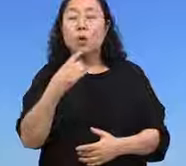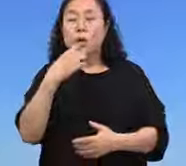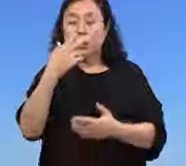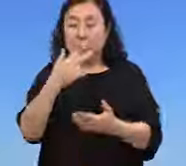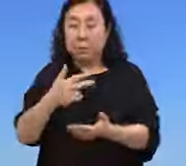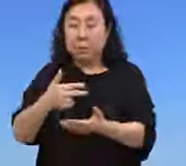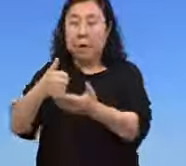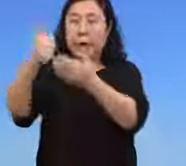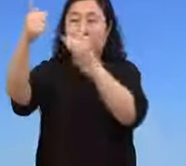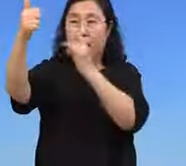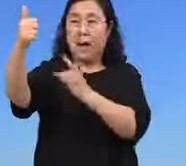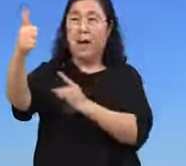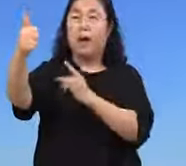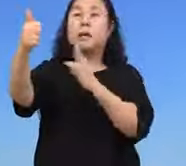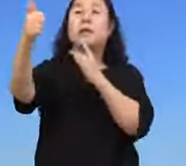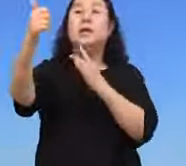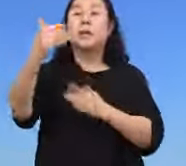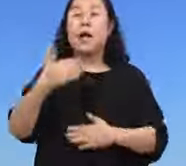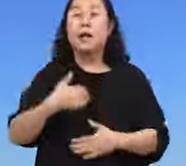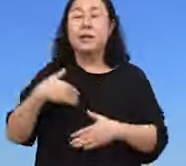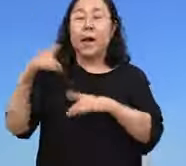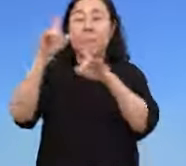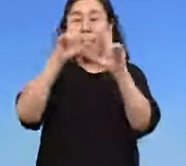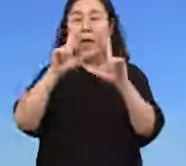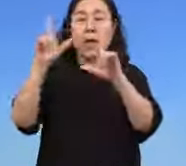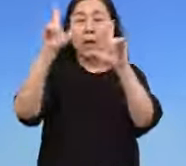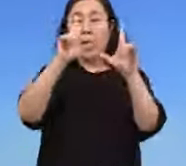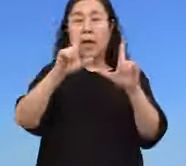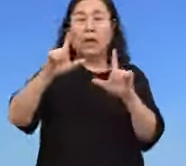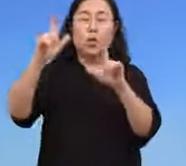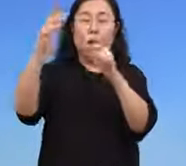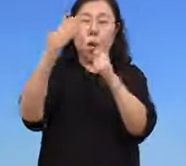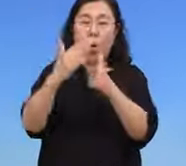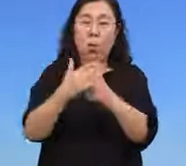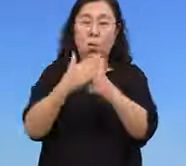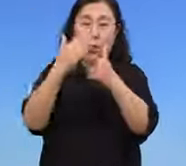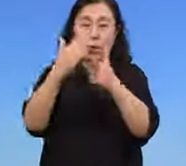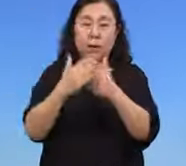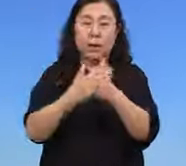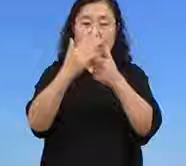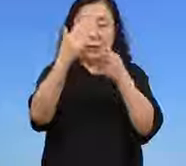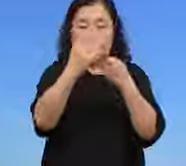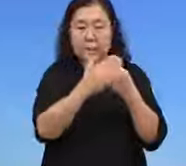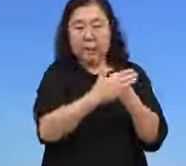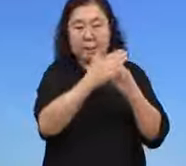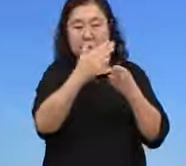오직 주님만이 내 삶의 도움이시니